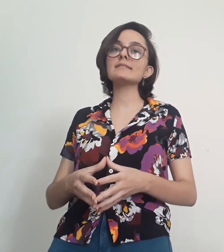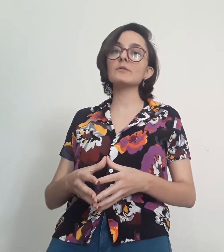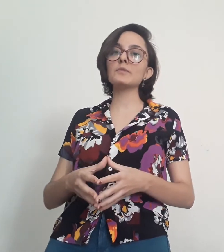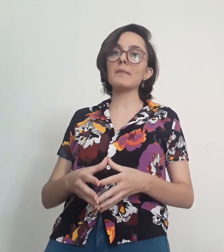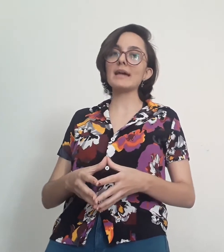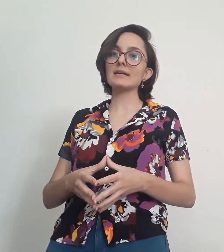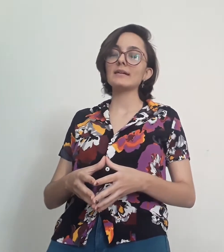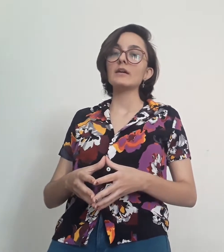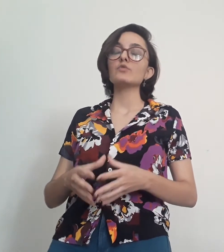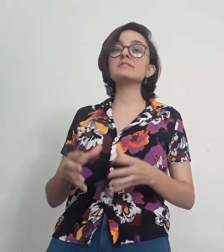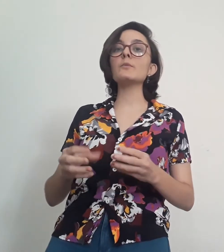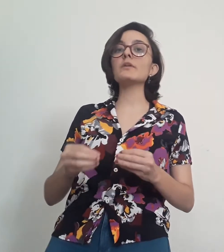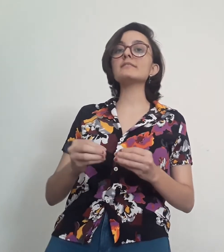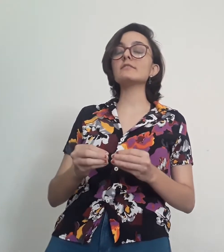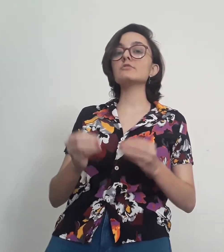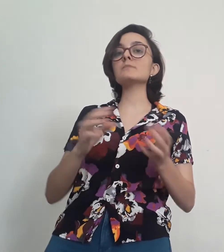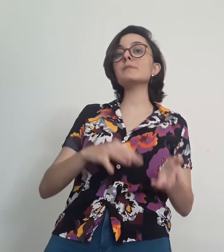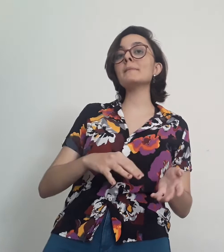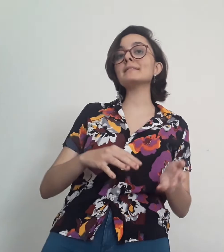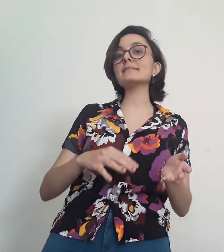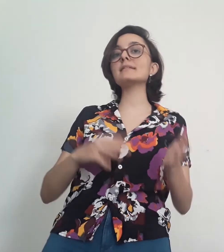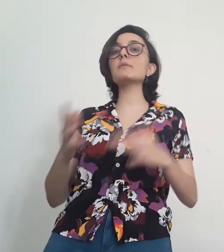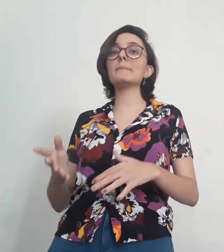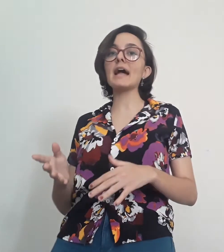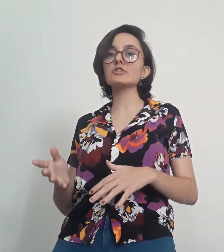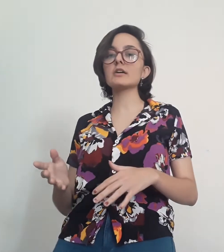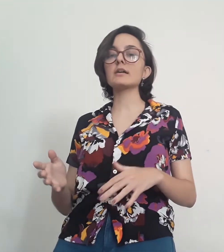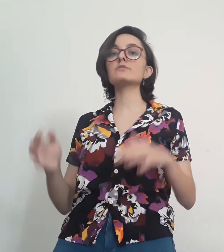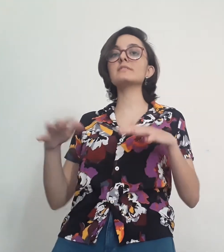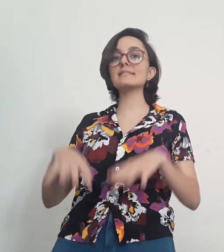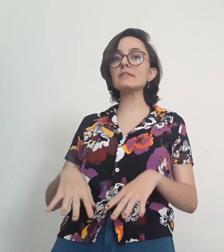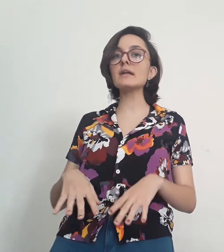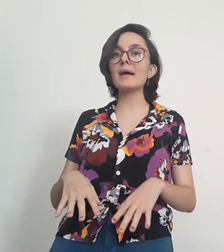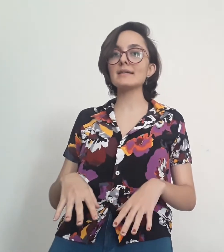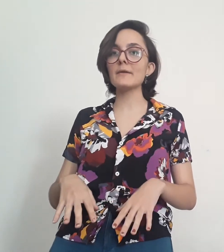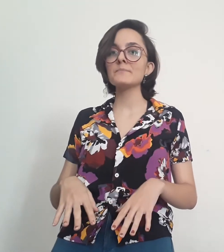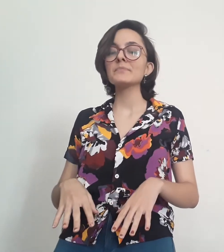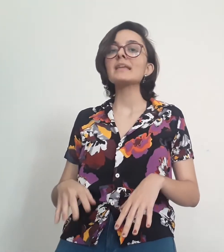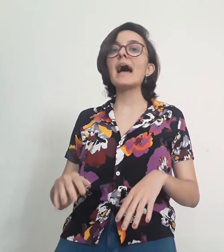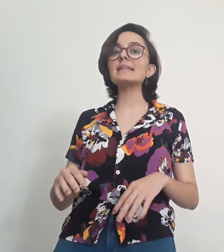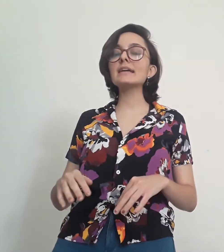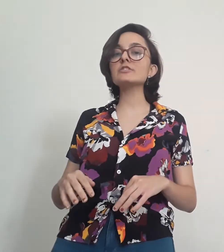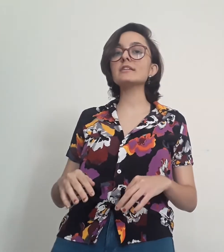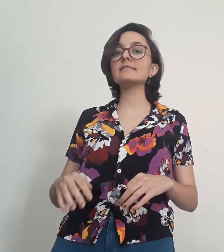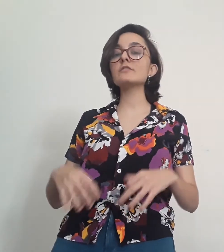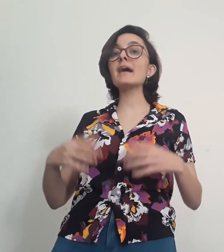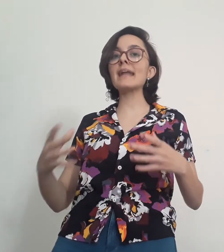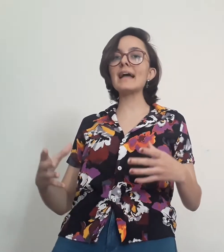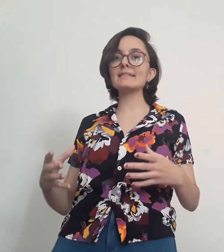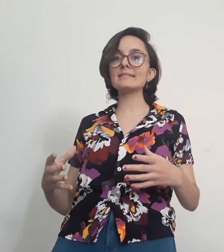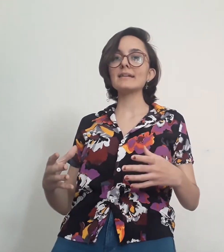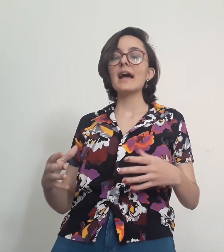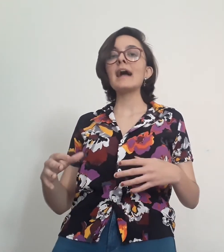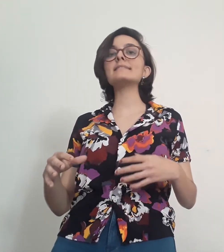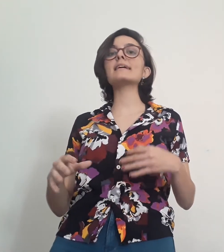atenção primária, o seu processo de implementação e prática no estado da Bahia, além de tecer uma análise acerca